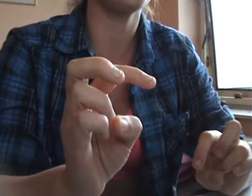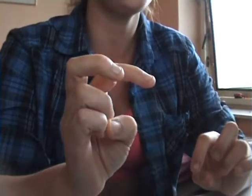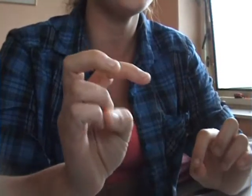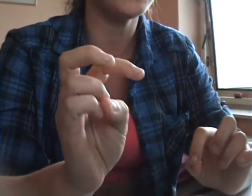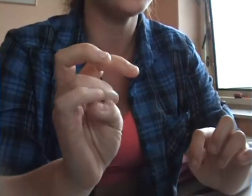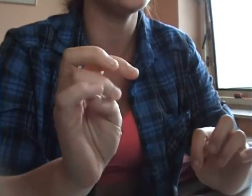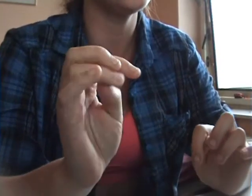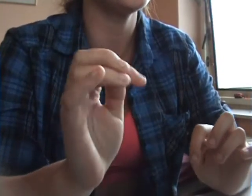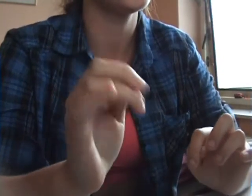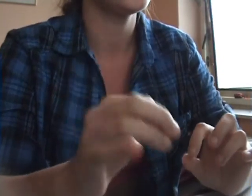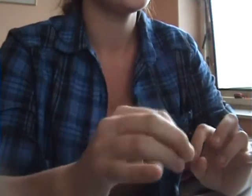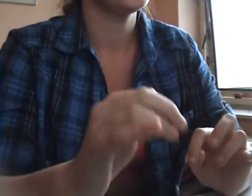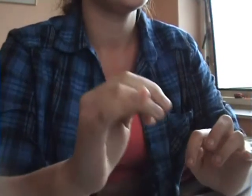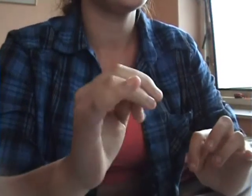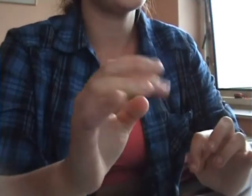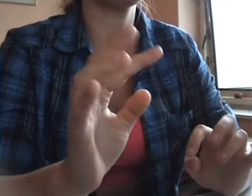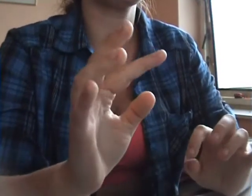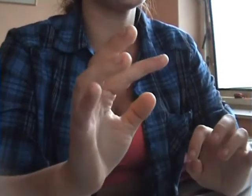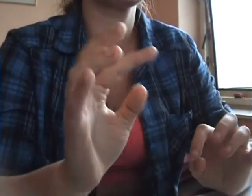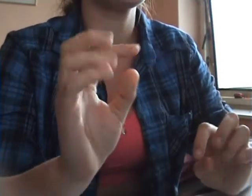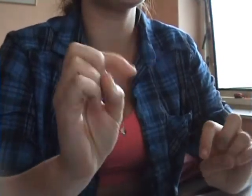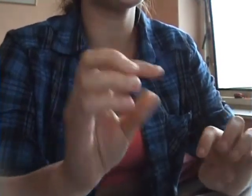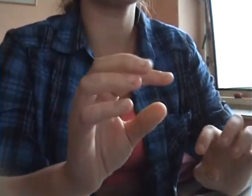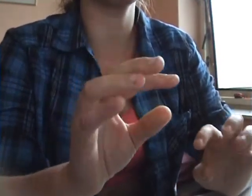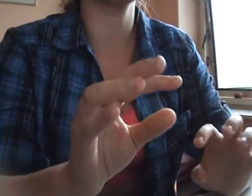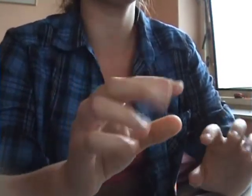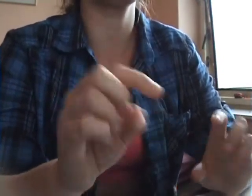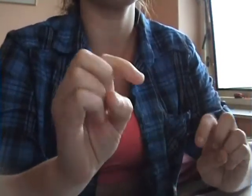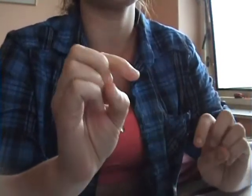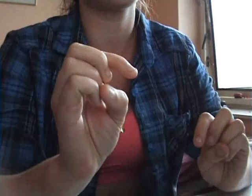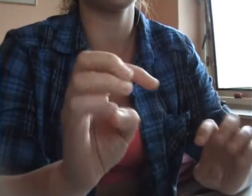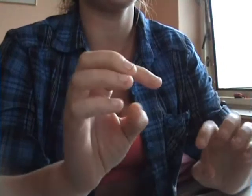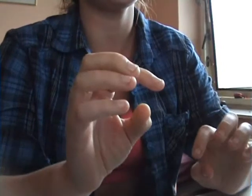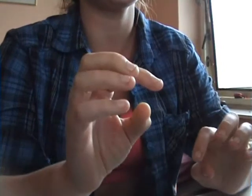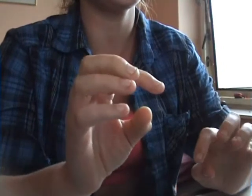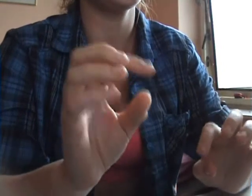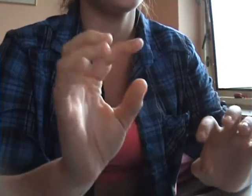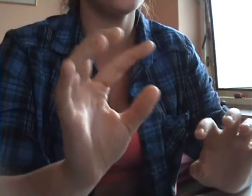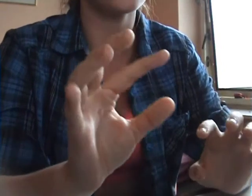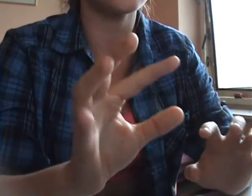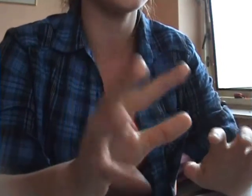bolí. Raz za to ztratí to černej hory.